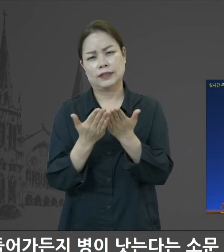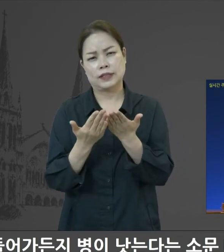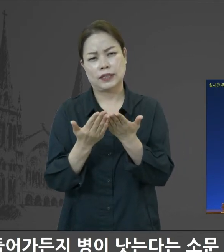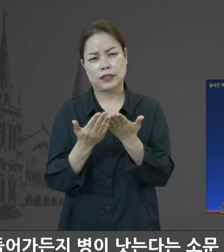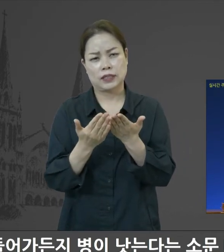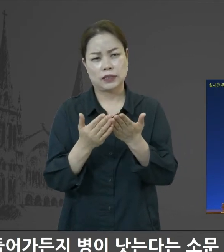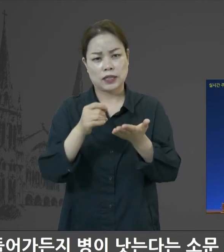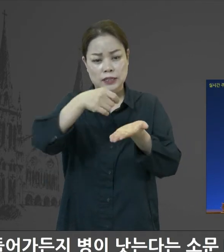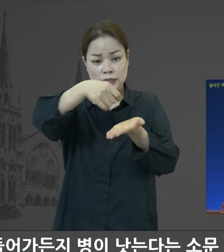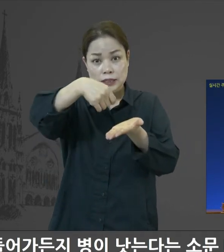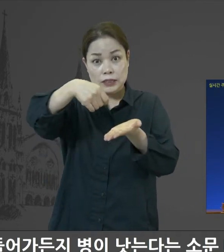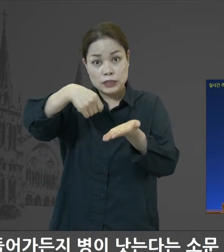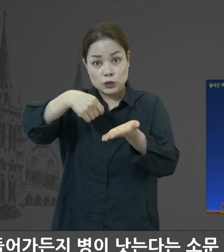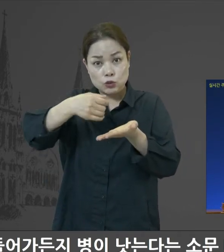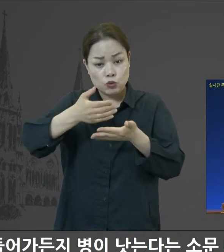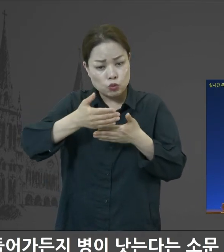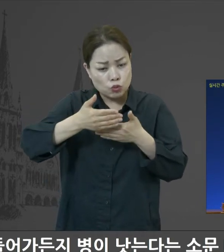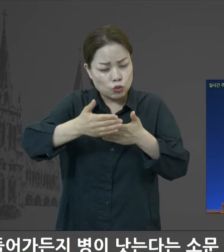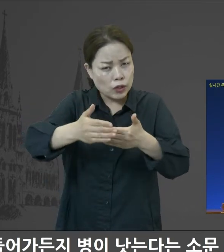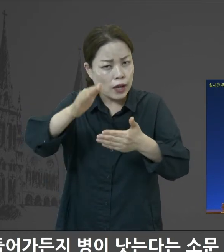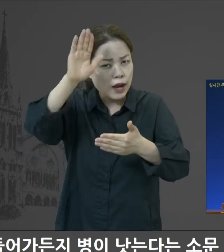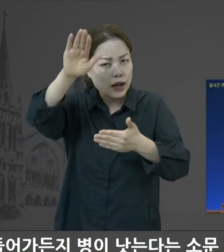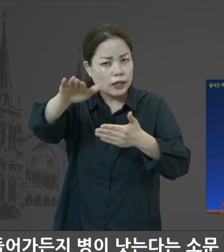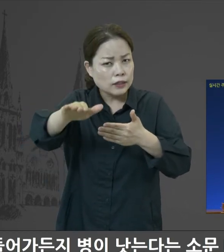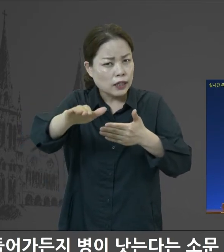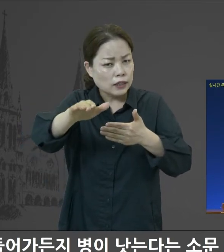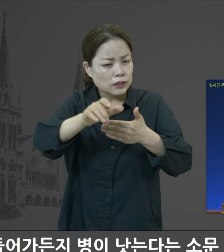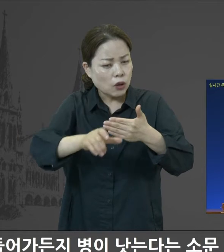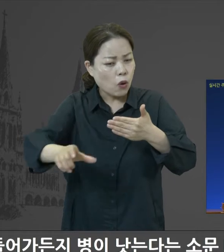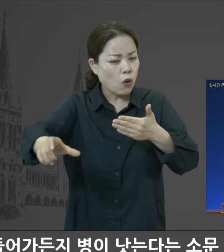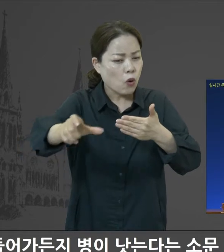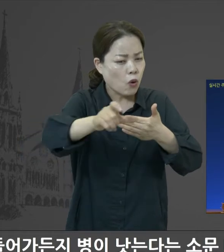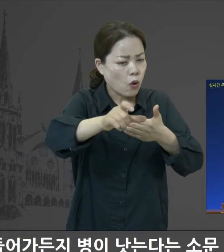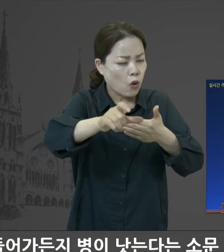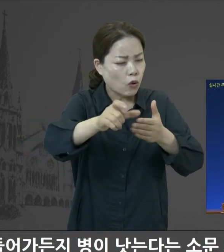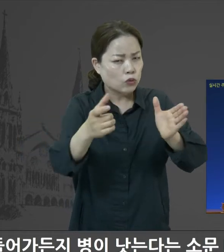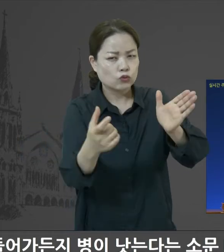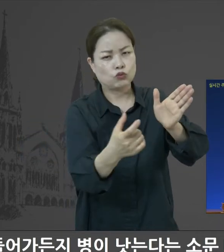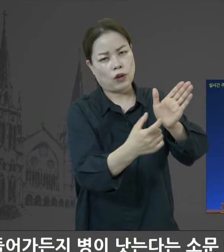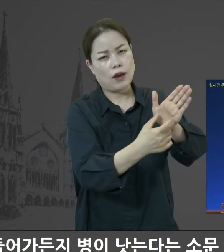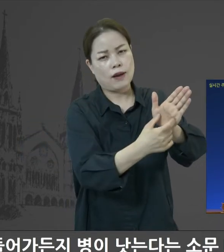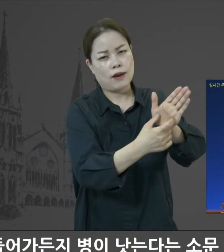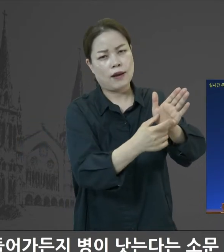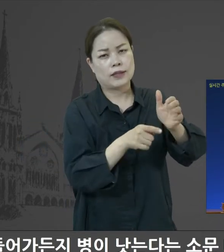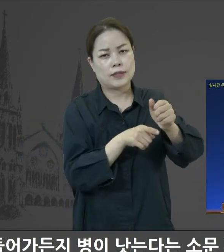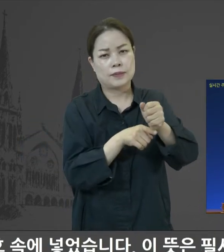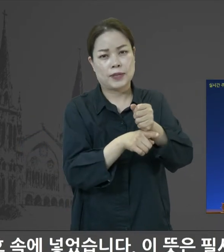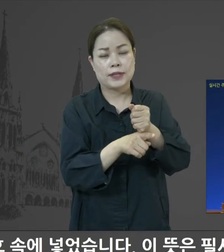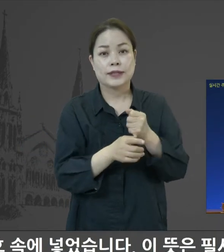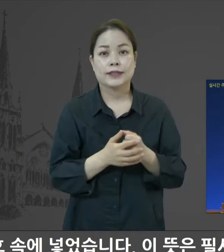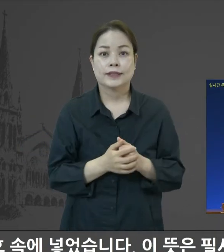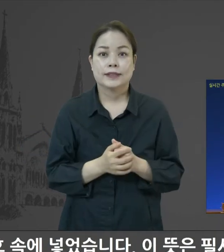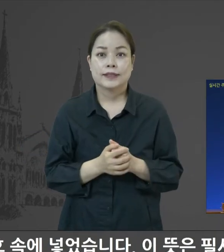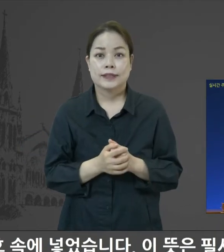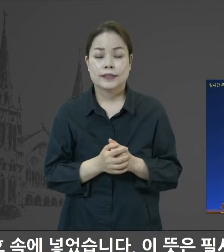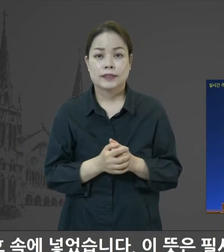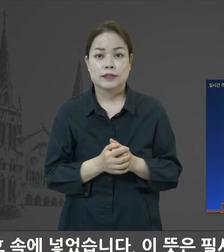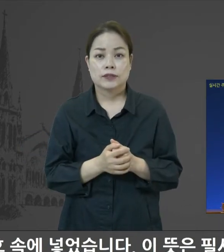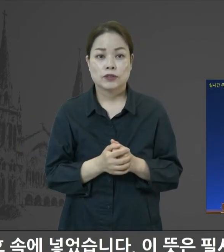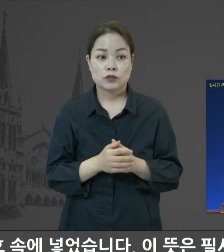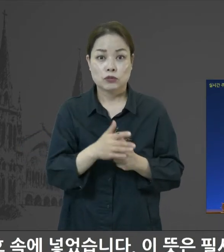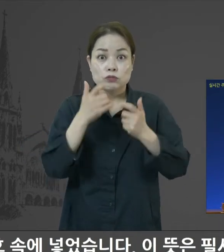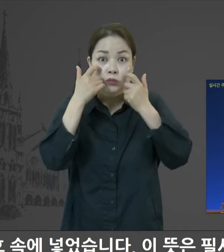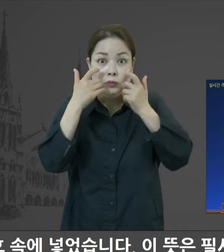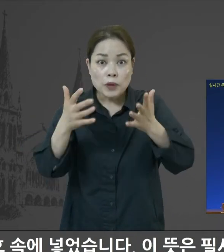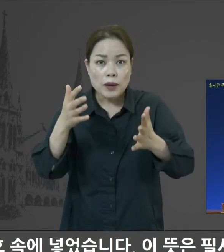필사되는 과정에서 후대에 추가되었을 가능성이 높다는 것을 의미하는 것이죠. 아무튼 우리가